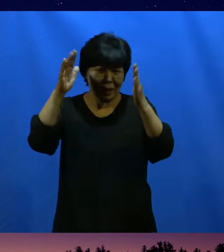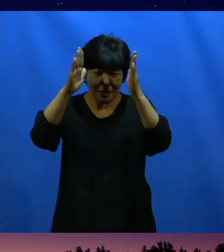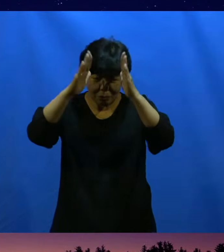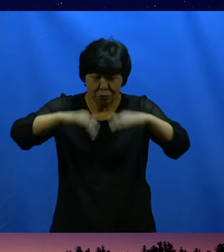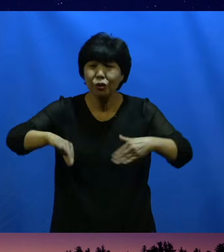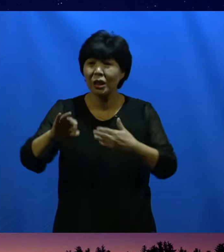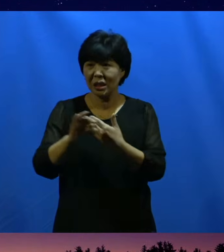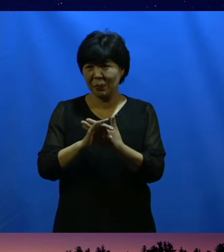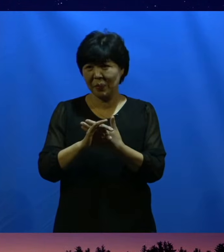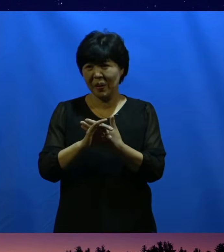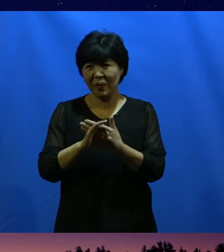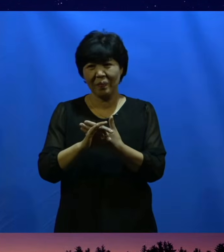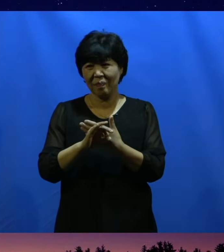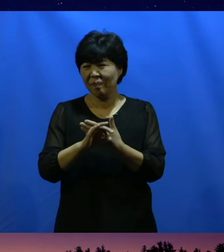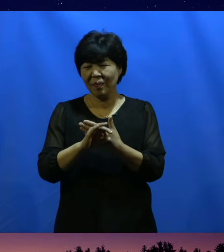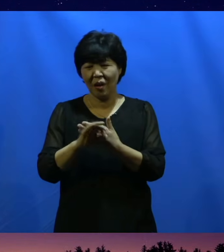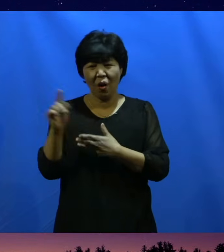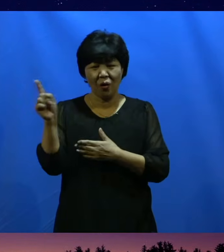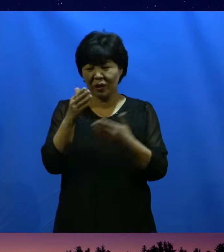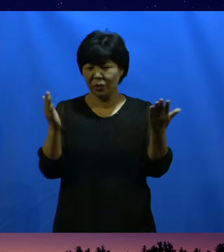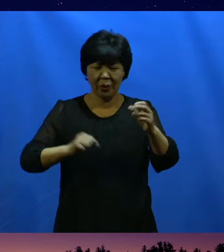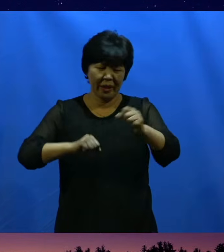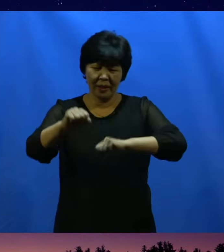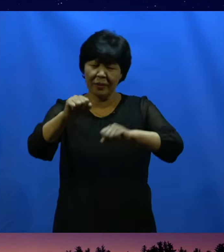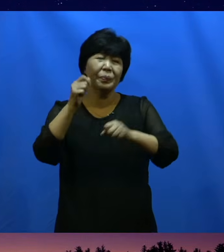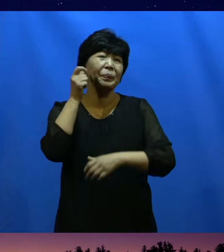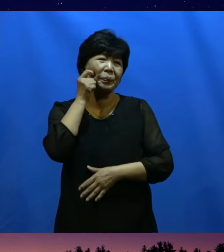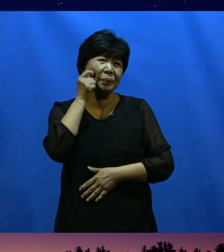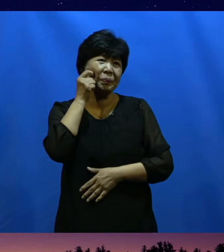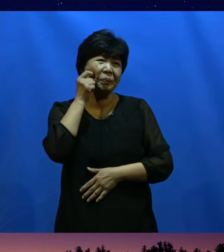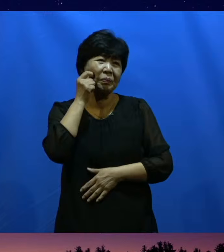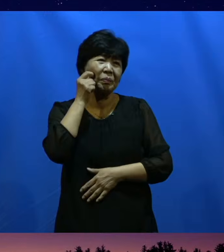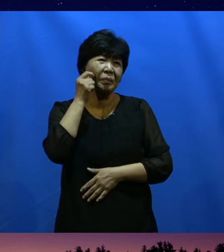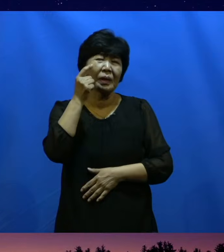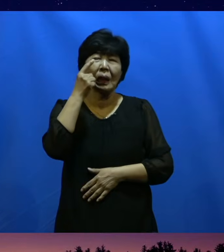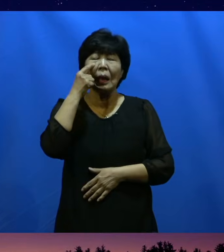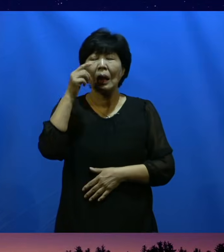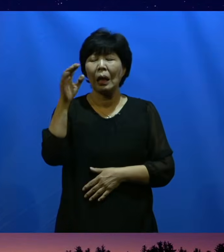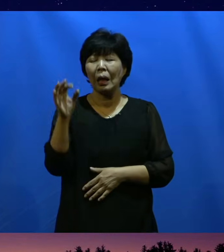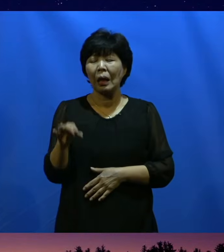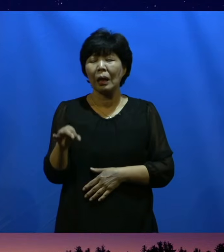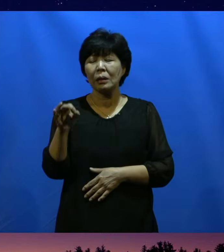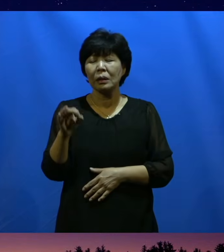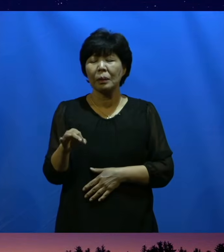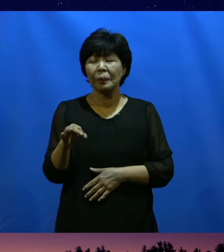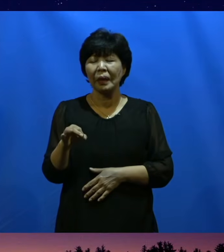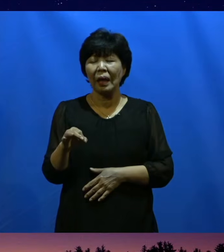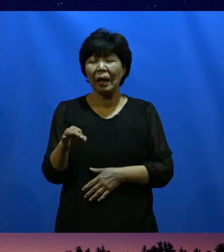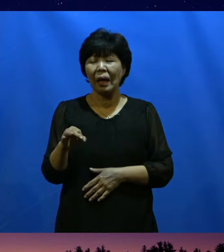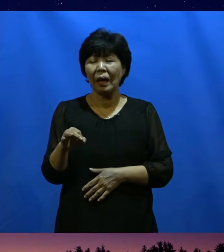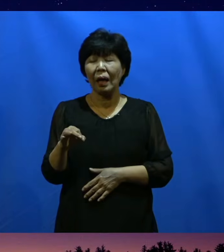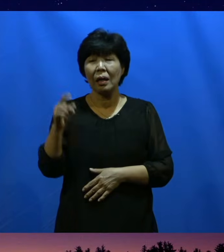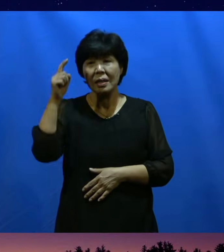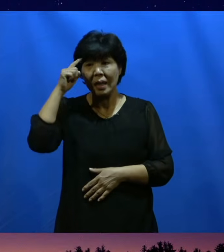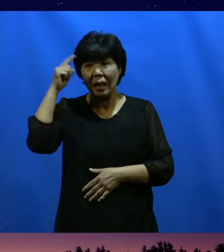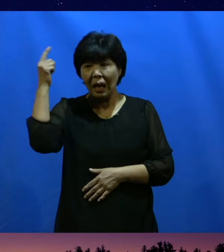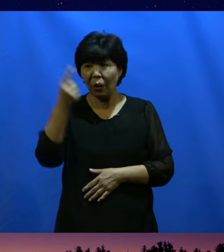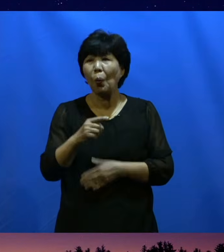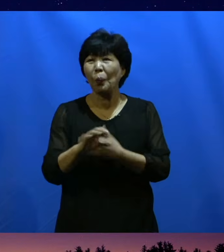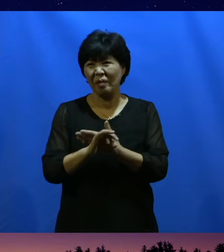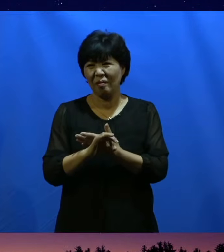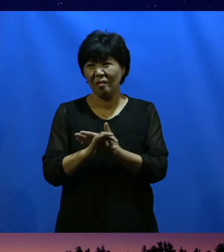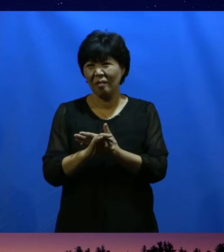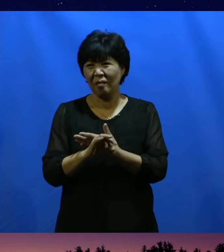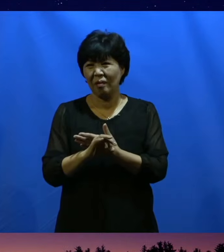무너지면 여러분 아무것도 할 수가 없습니다. 무가치함이 어느 날 순간 나에게 찾아오고 정죄감에 빠져서